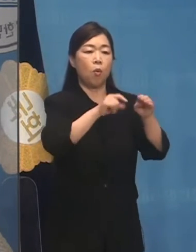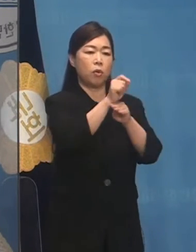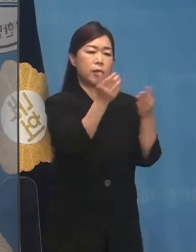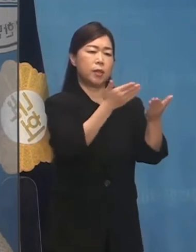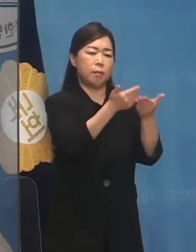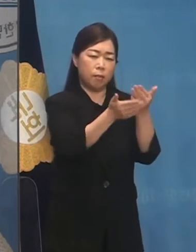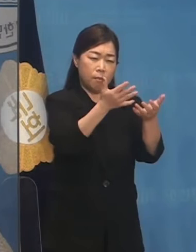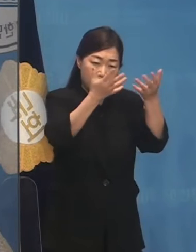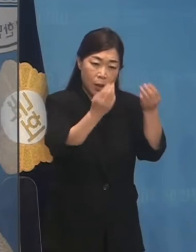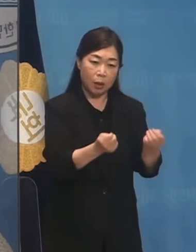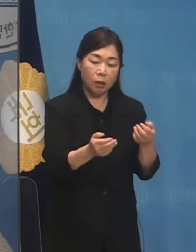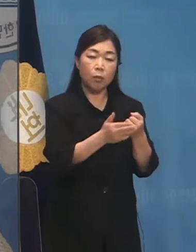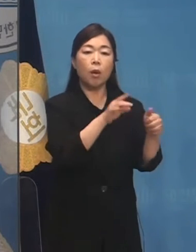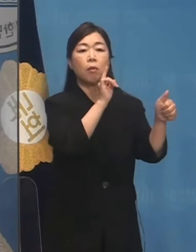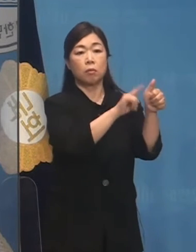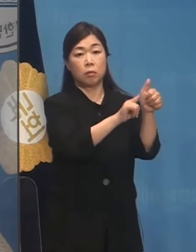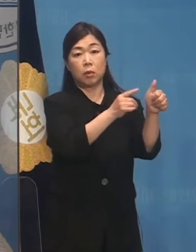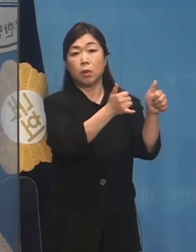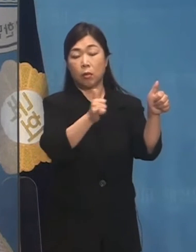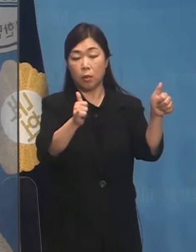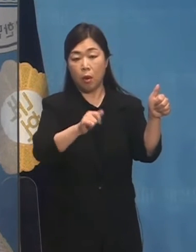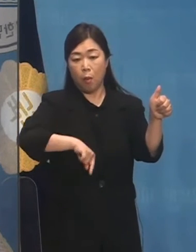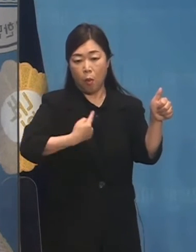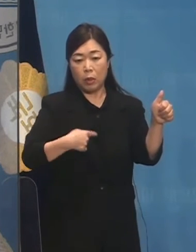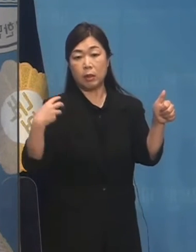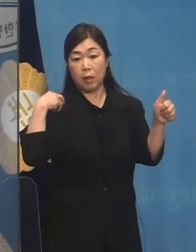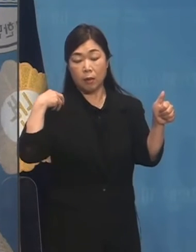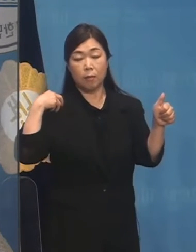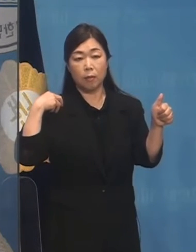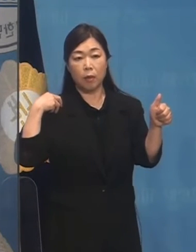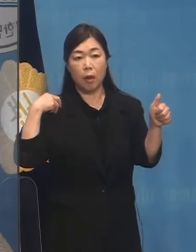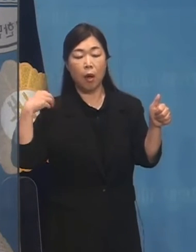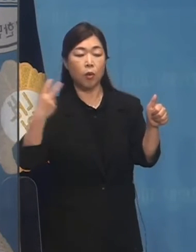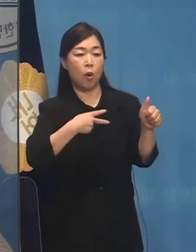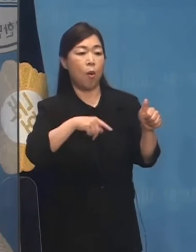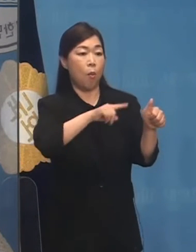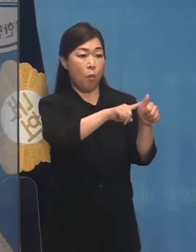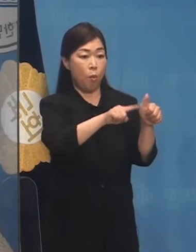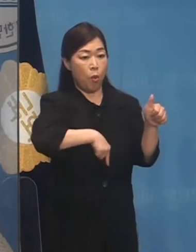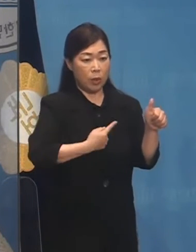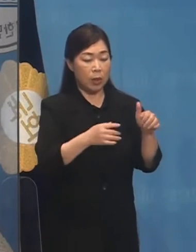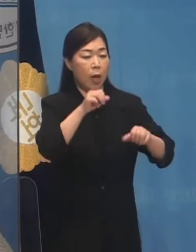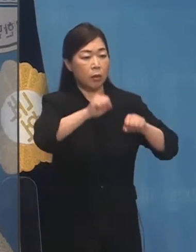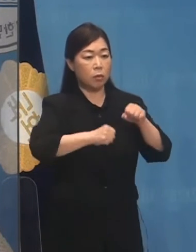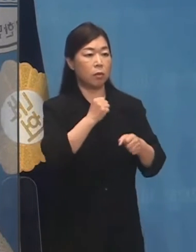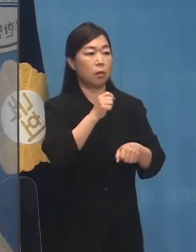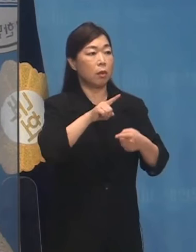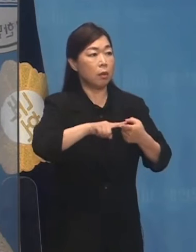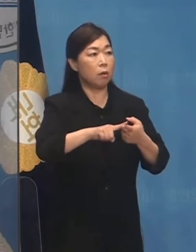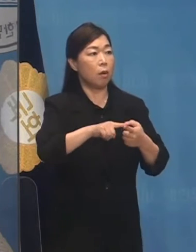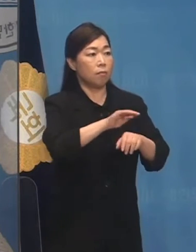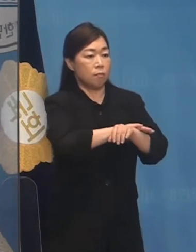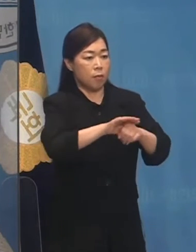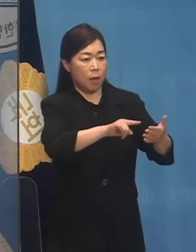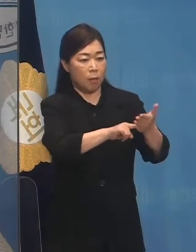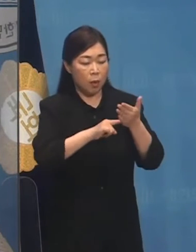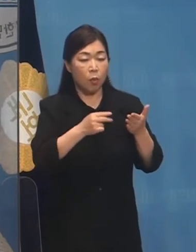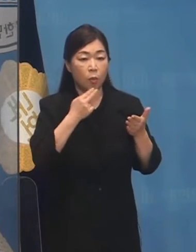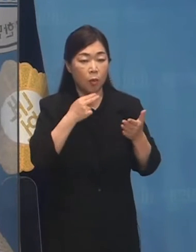분입니다. 이분이 본인의 책임이나 본인의 행적에 대해서 제대로 밝히지